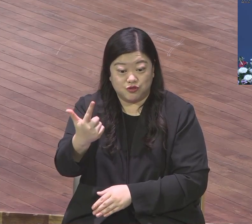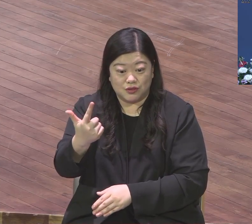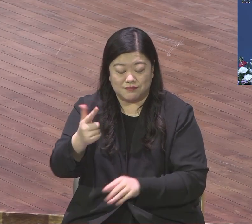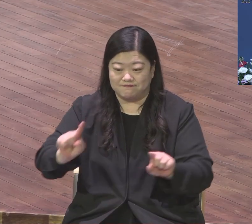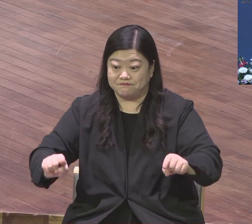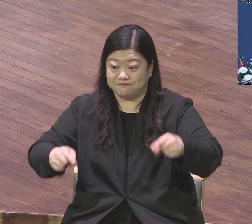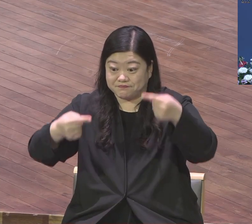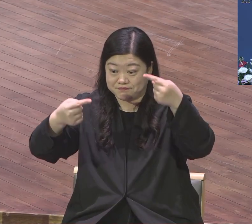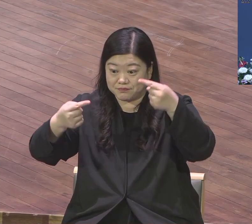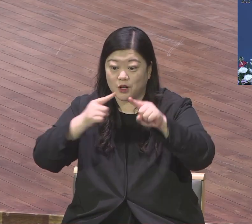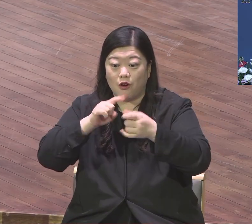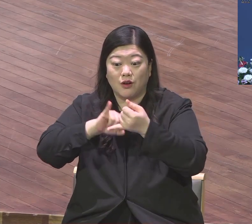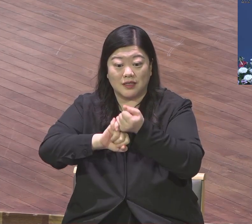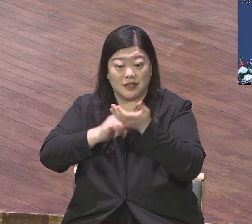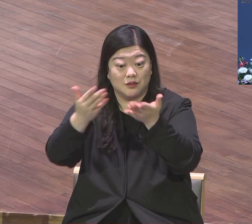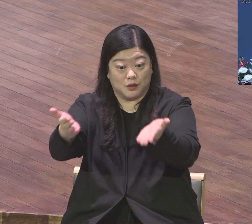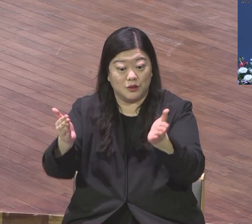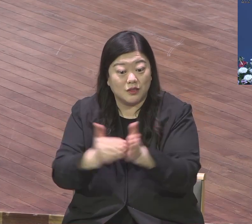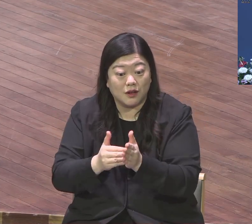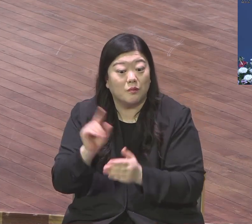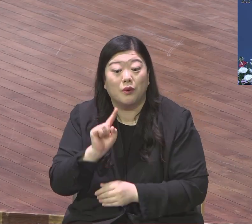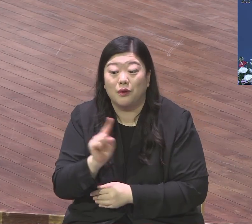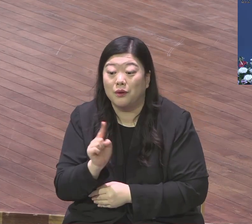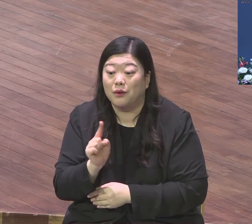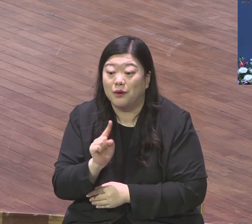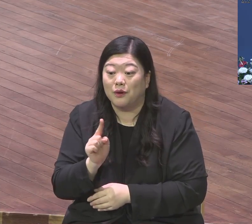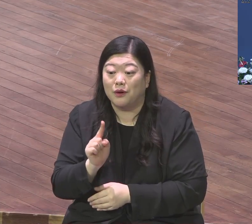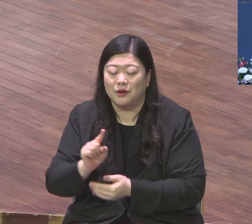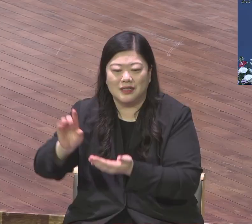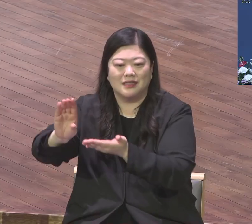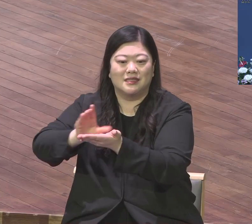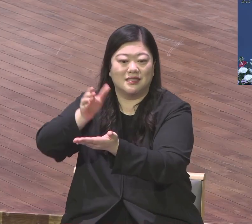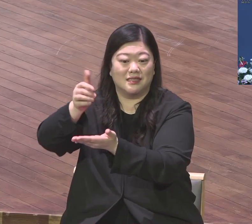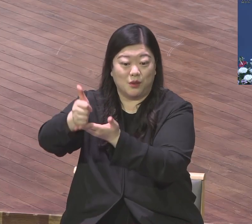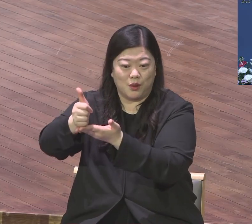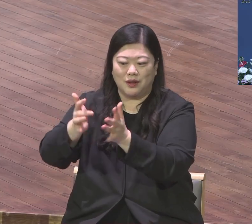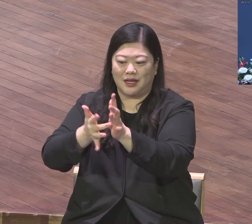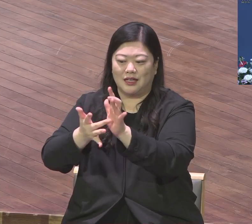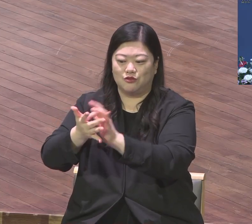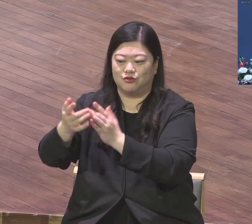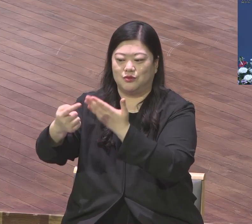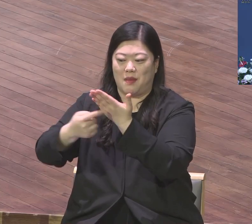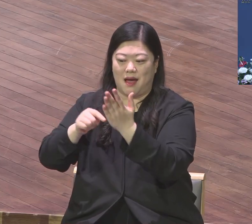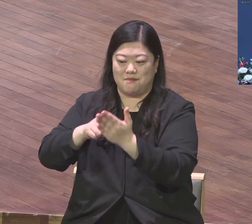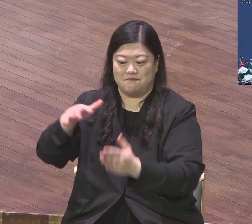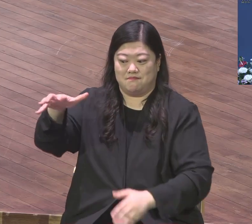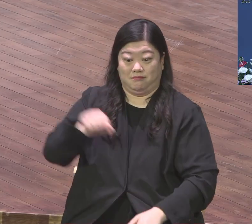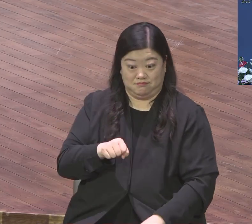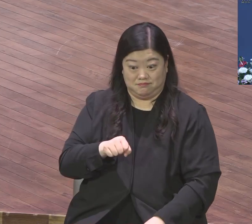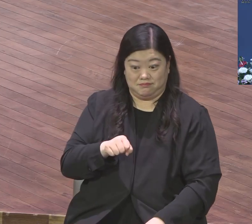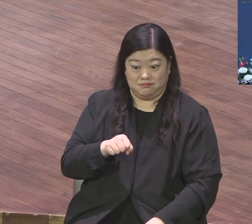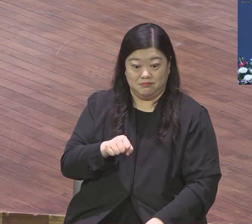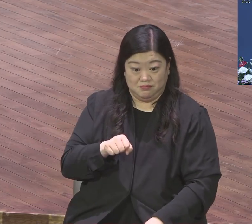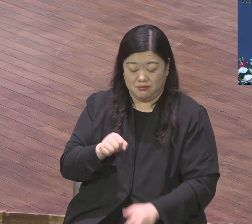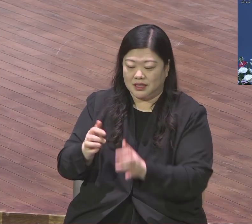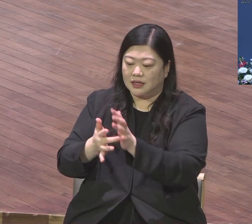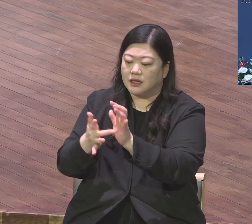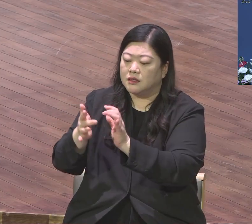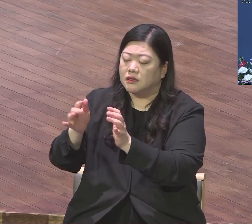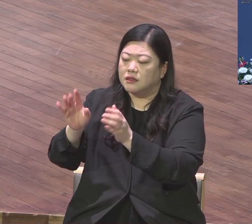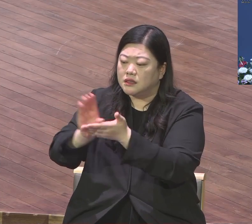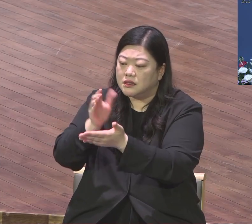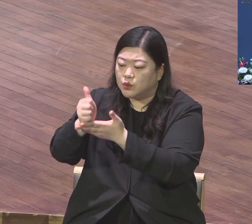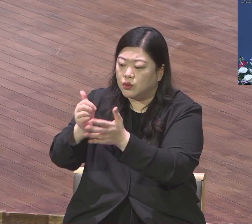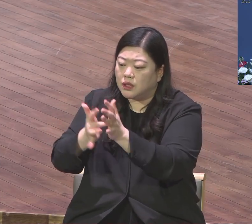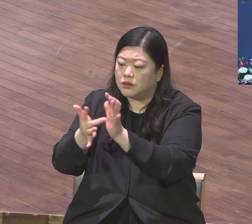주신 그리스도 예수의 마음을 품으라는 이 메시지와 일맥상통해요. 그리스도 예수의